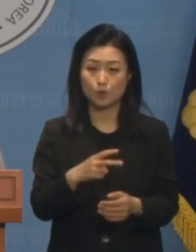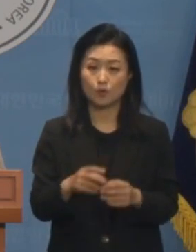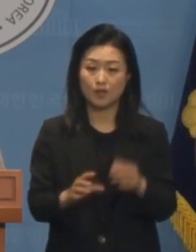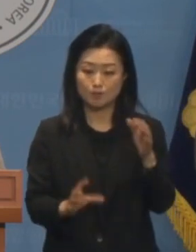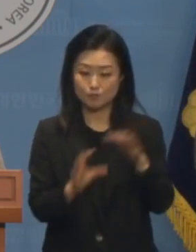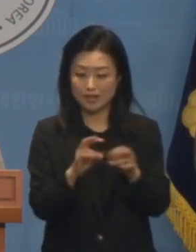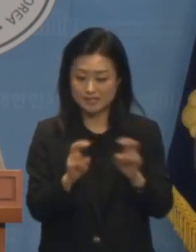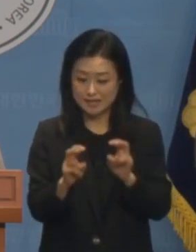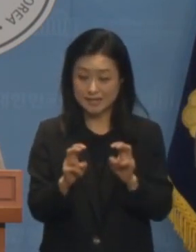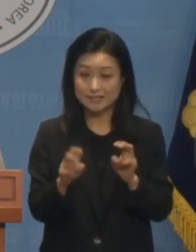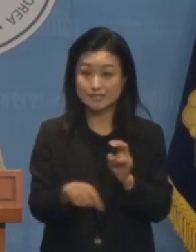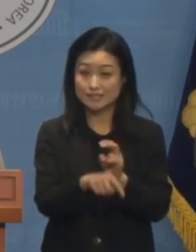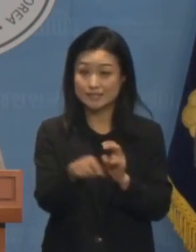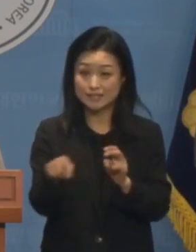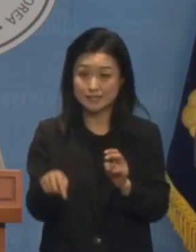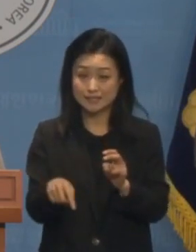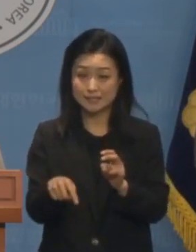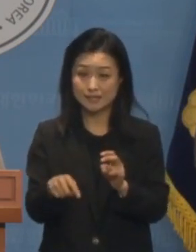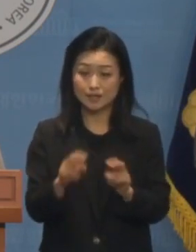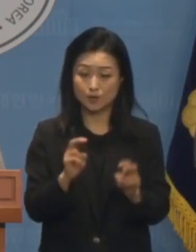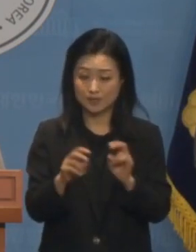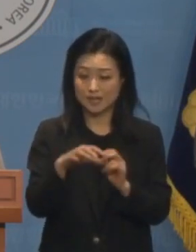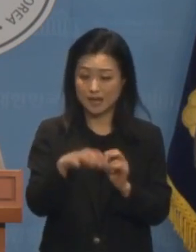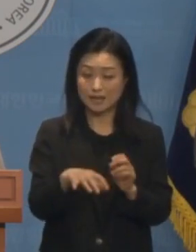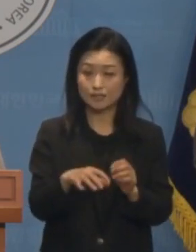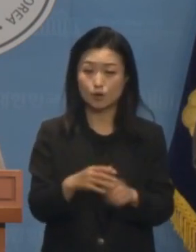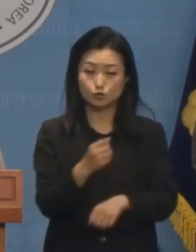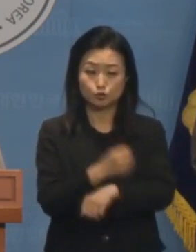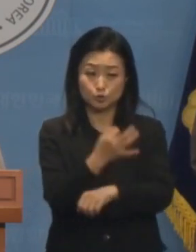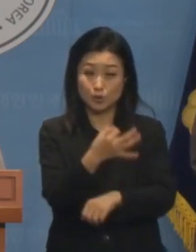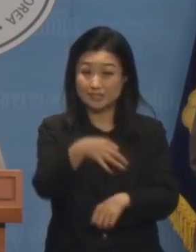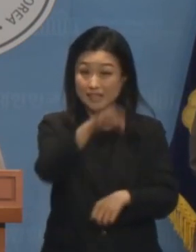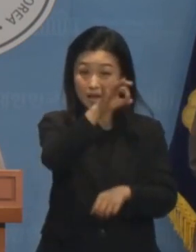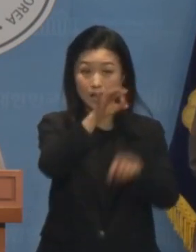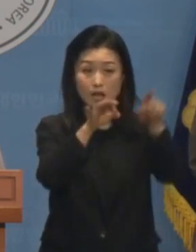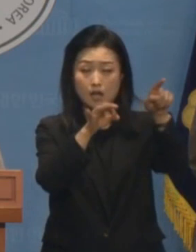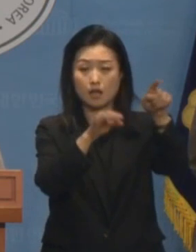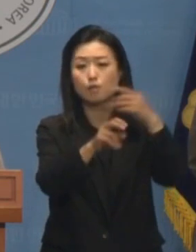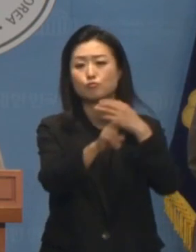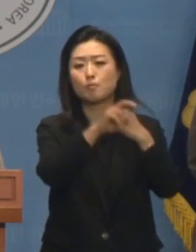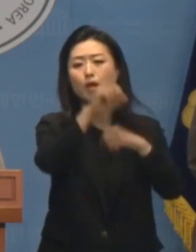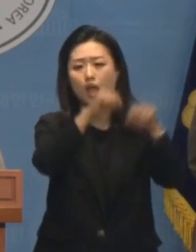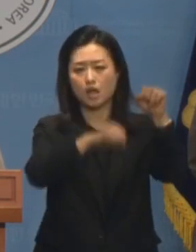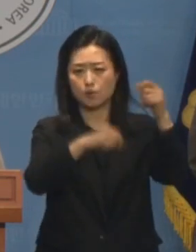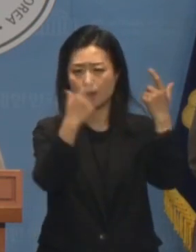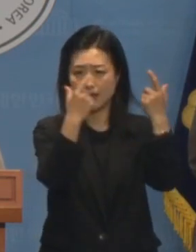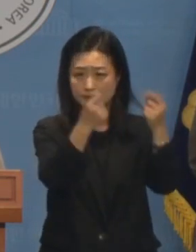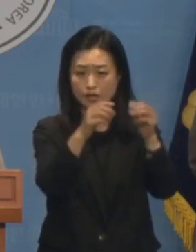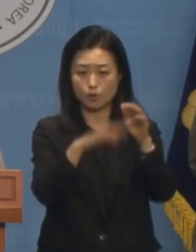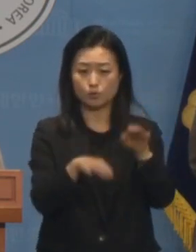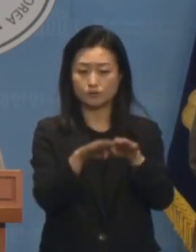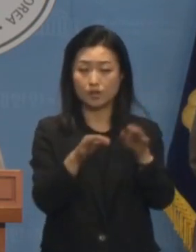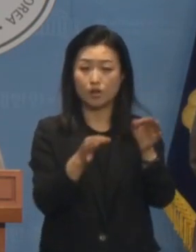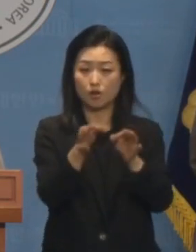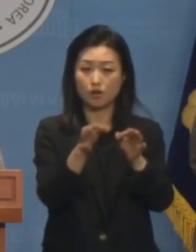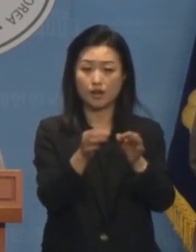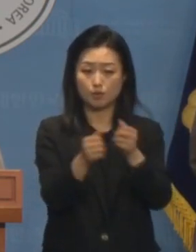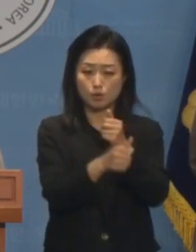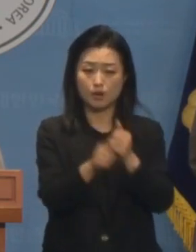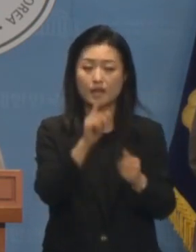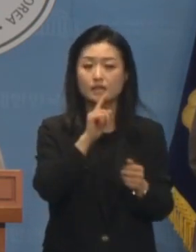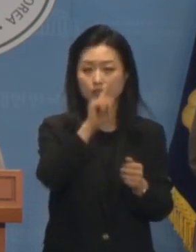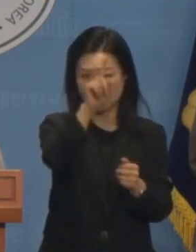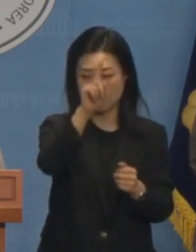산업협회에서도 배달앱 3사의 수수료 인상을 독과점 사업자의 불공정 행위로 규정하고 공정거래위원회에 신고를